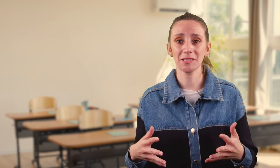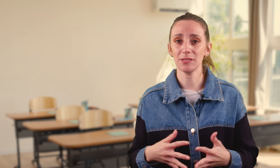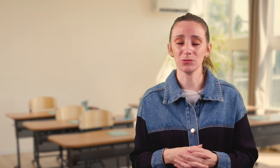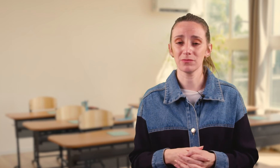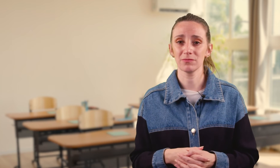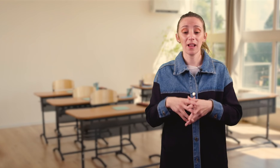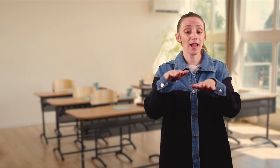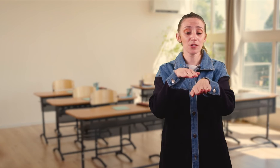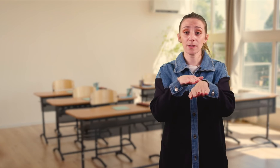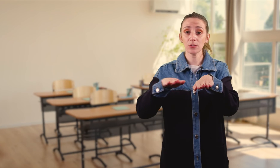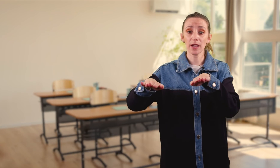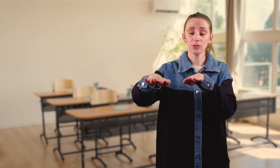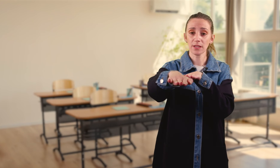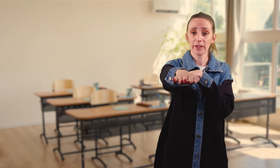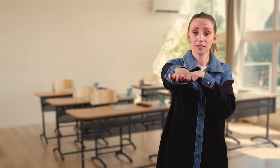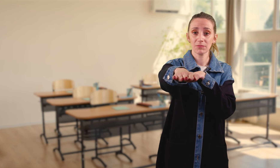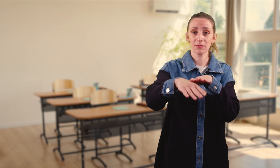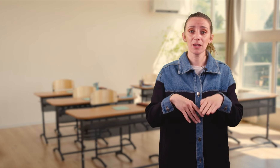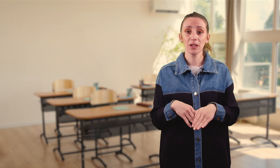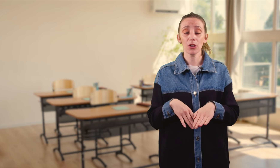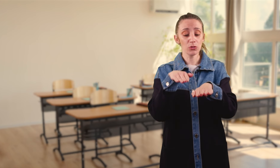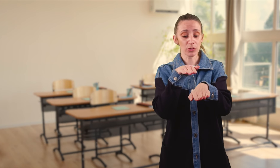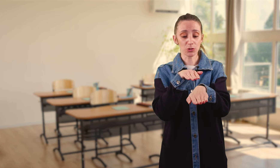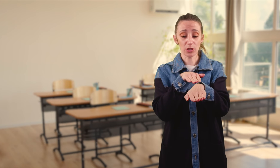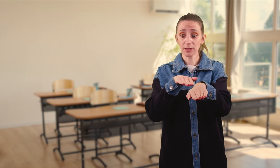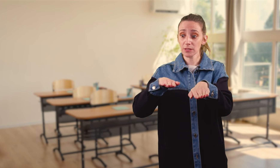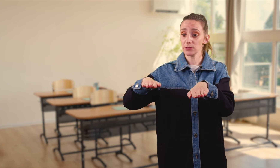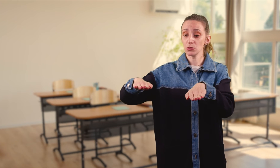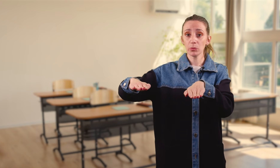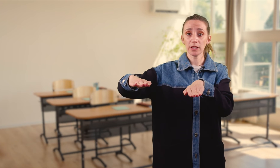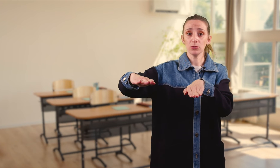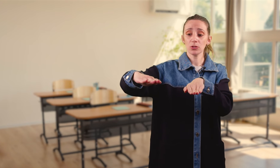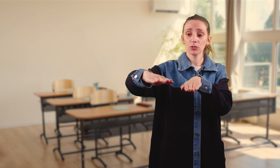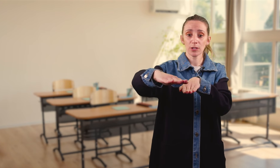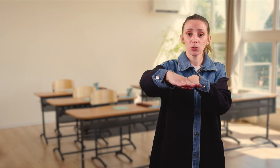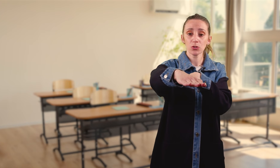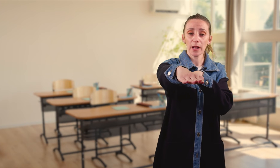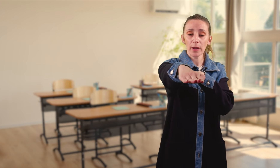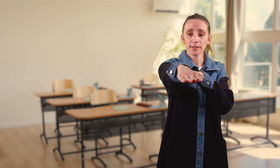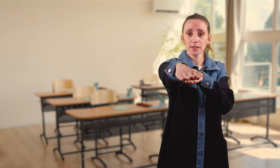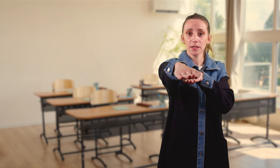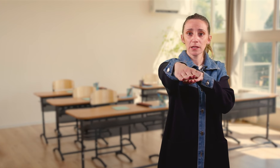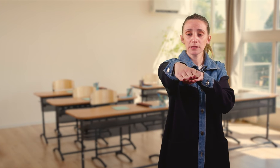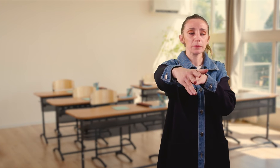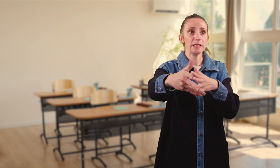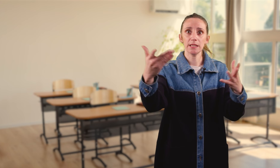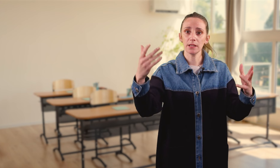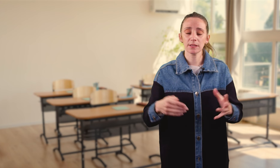c'est tout. Là, je viens de traduire cette phrase. Une voiture est en train de doubler une autre voiture sur la droite. Non mais c'est